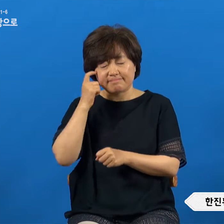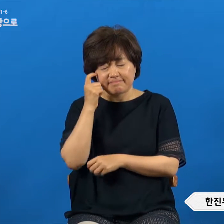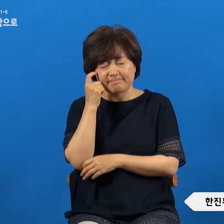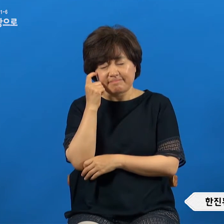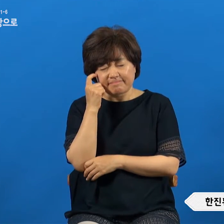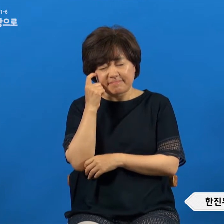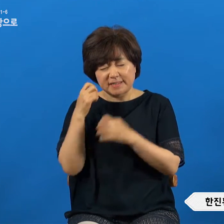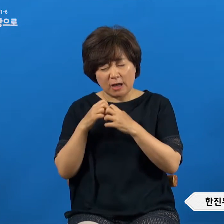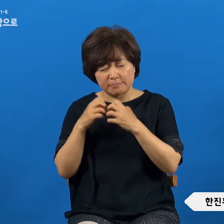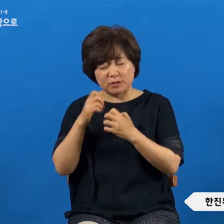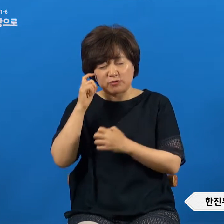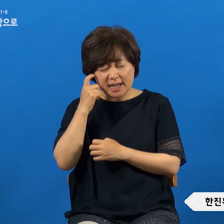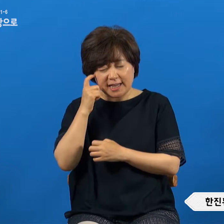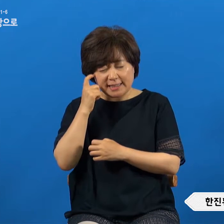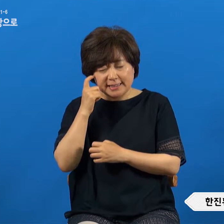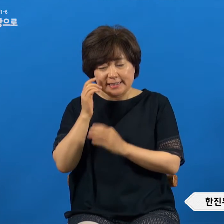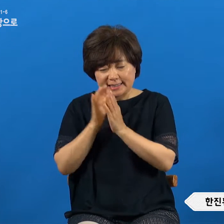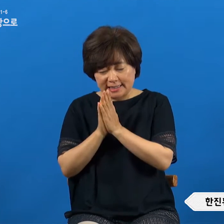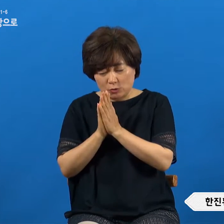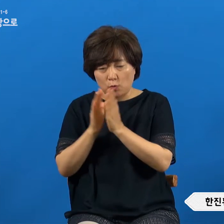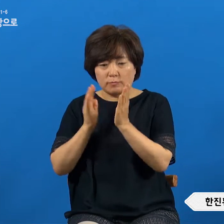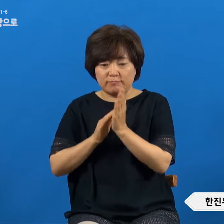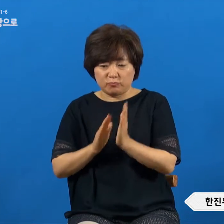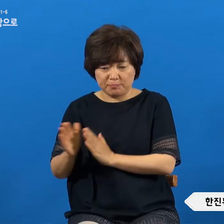후에 어머니에게 이렇게 말했습니다.